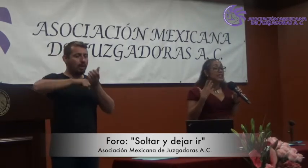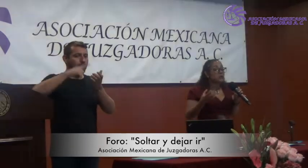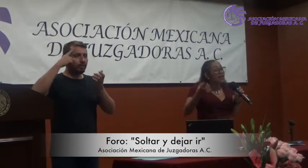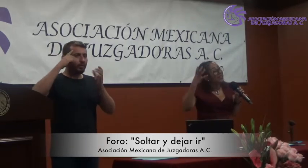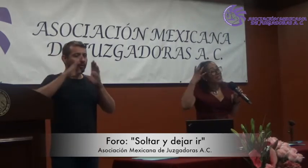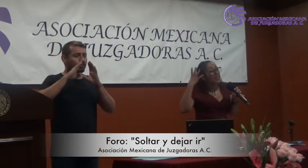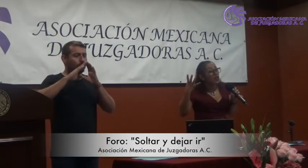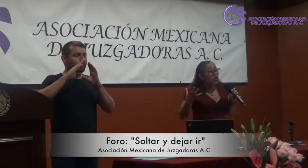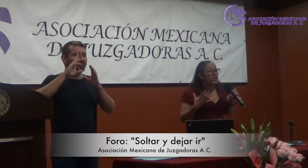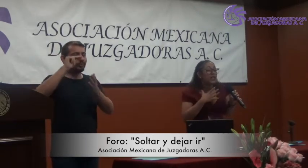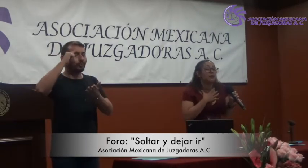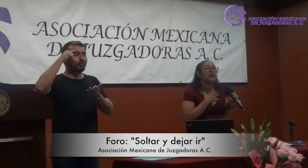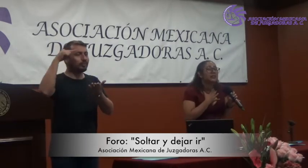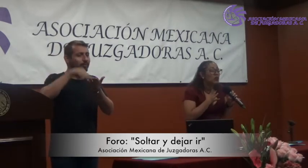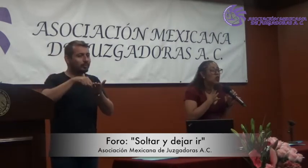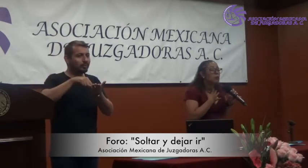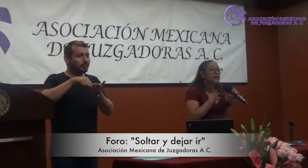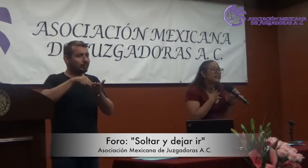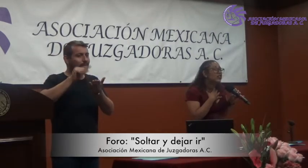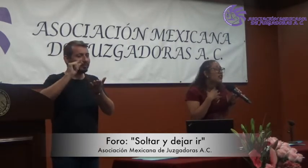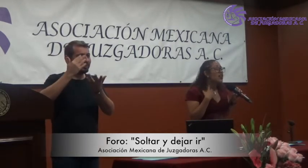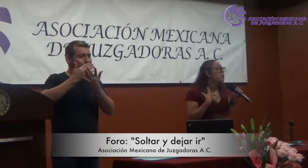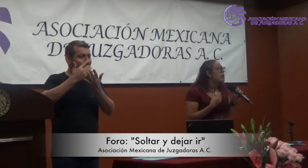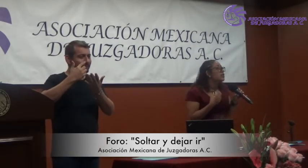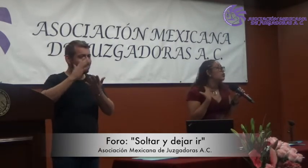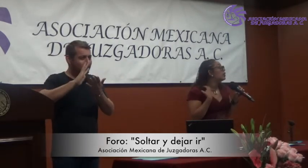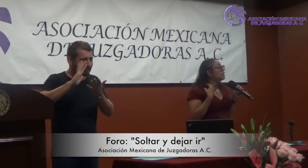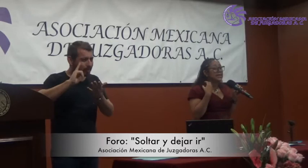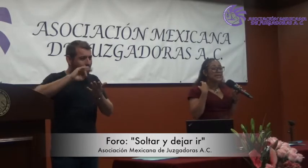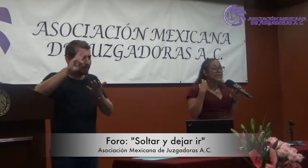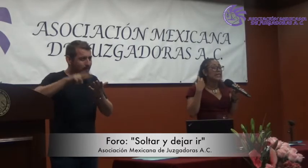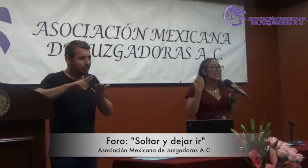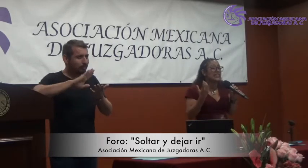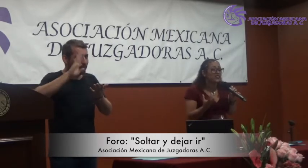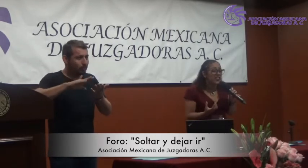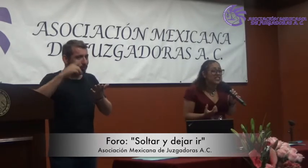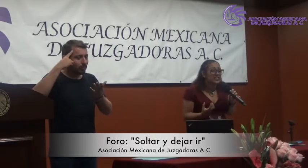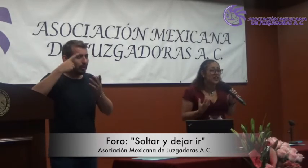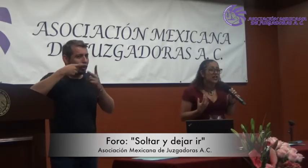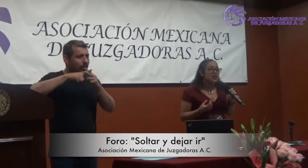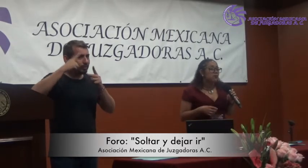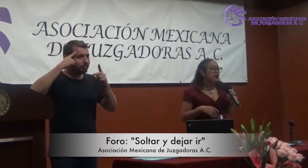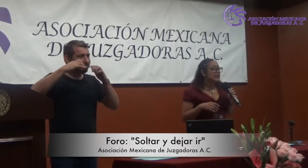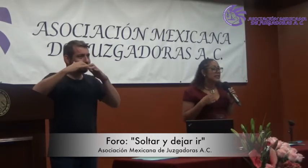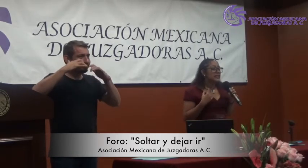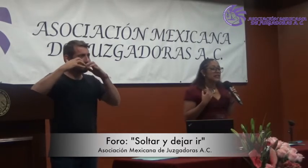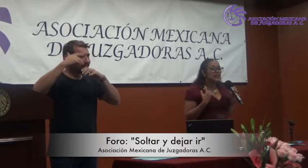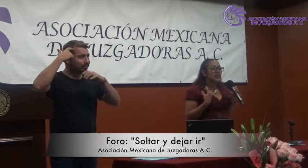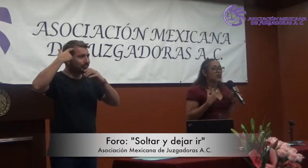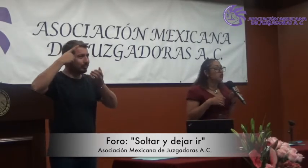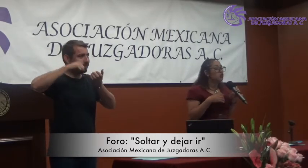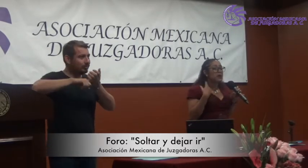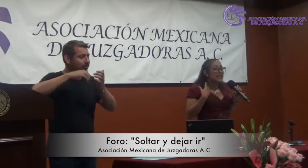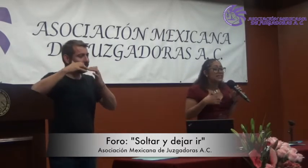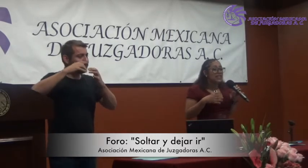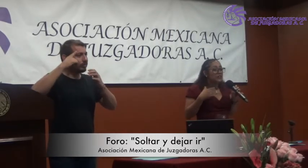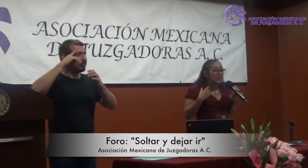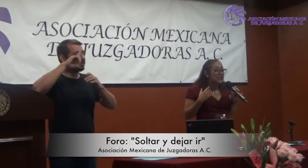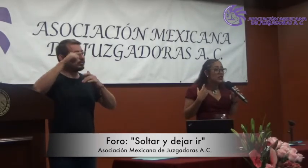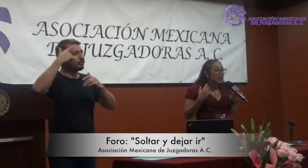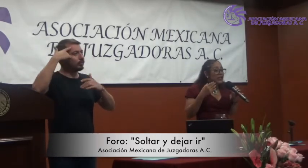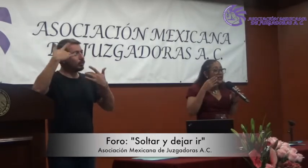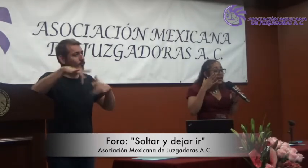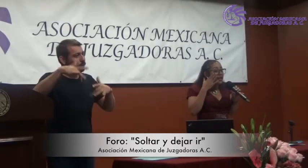se siente mal, tiene dolor de cabeza, una opresión en el pecho, puede sentir que se asfixia, puede sentir un